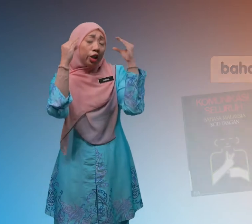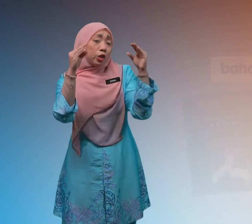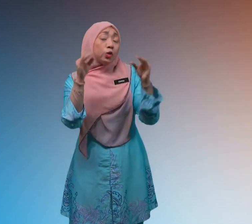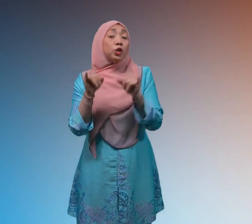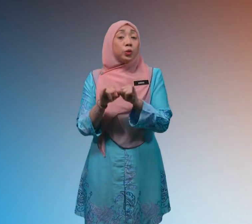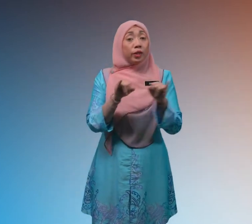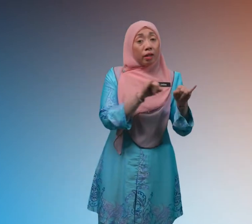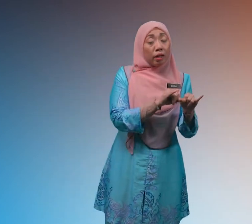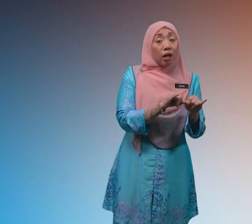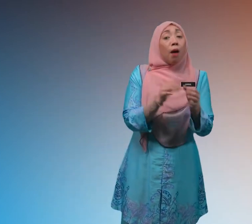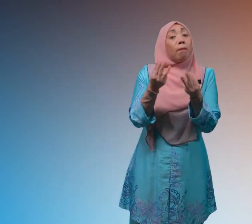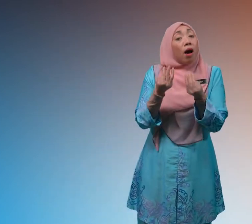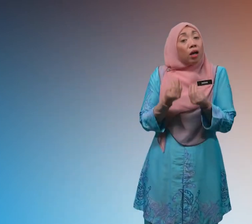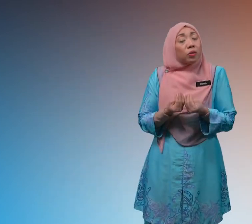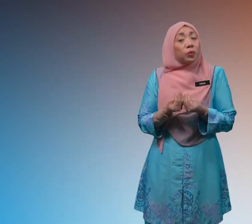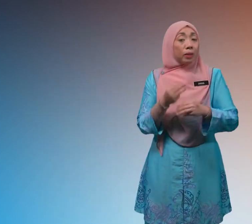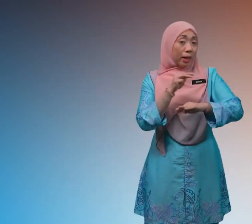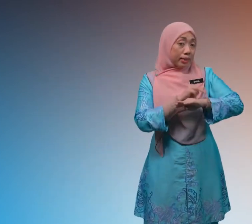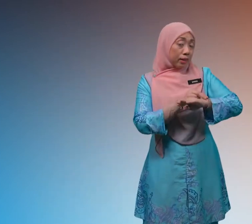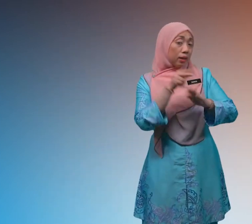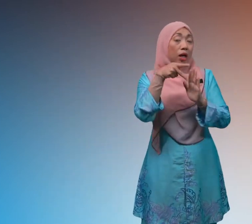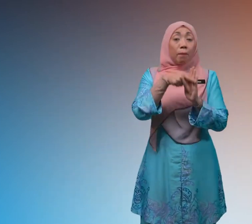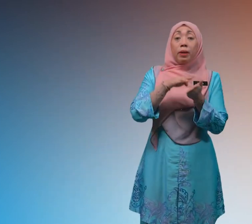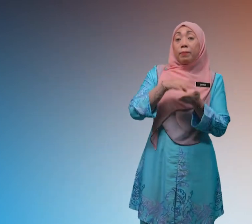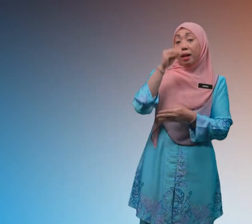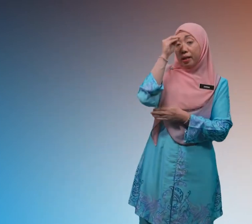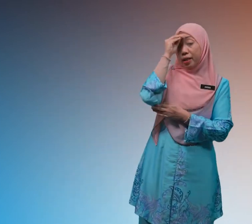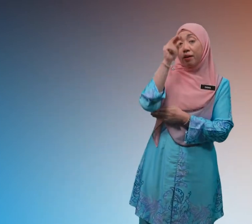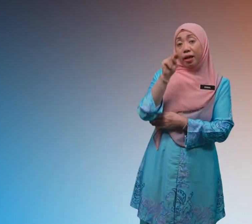Cikgu juga mahu semasa pembelajaran